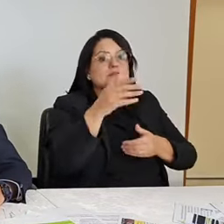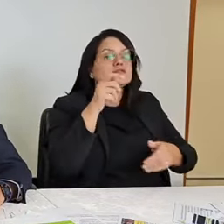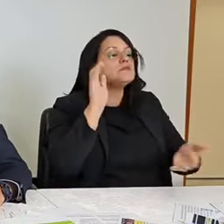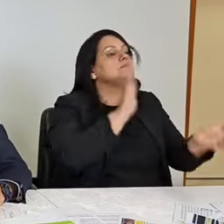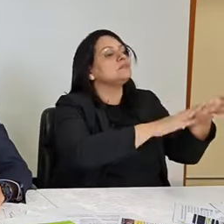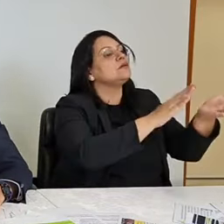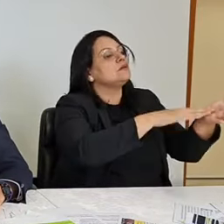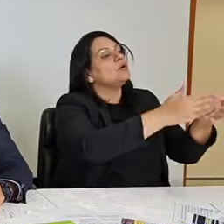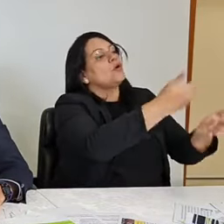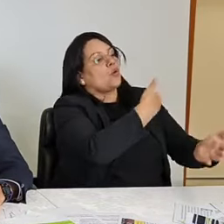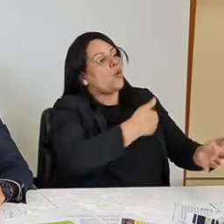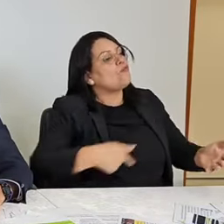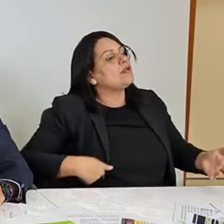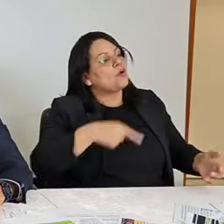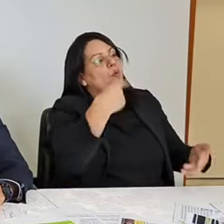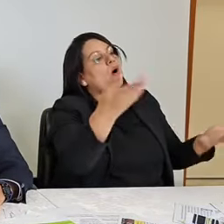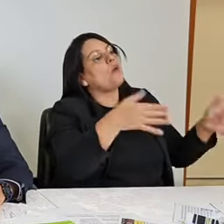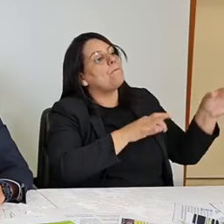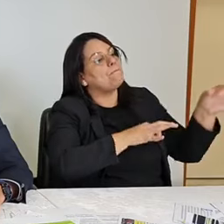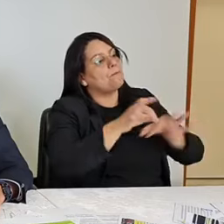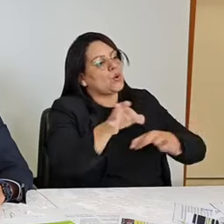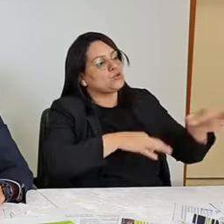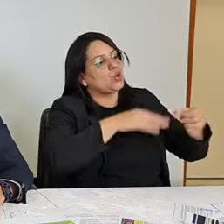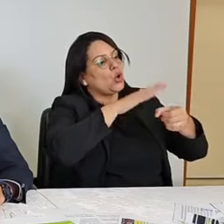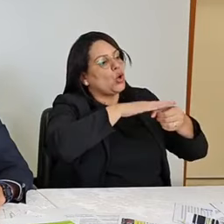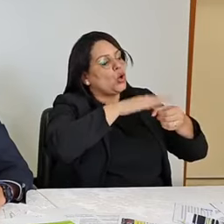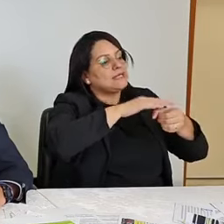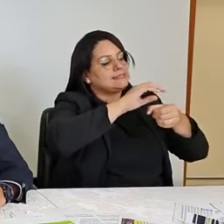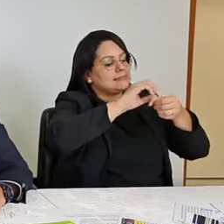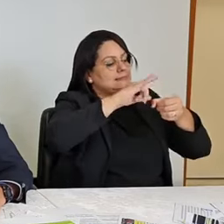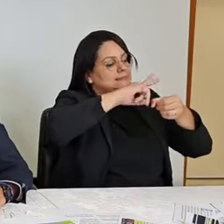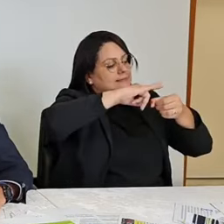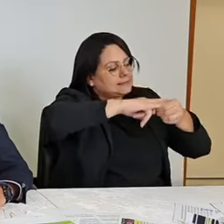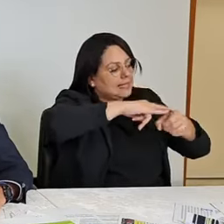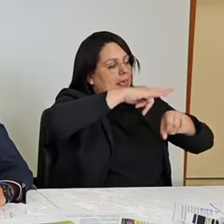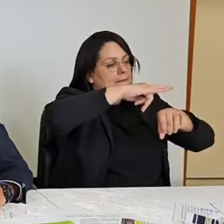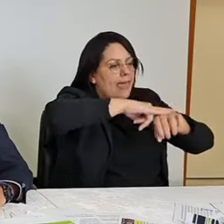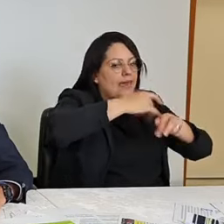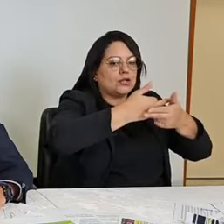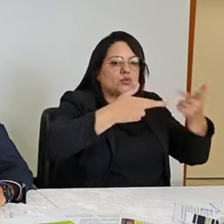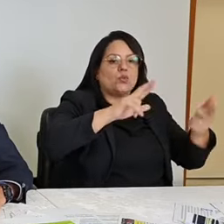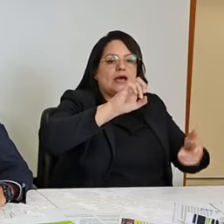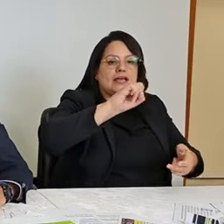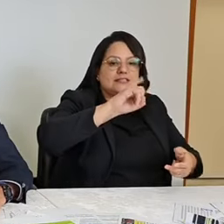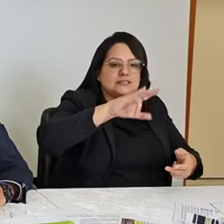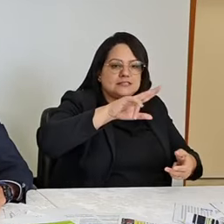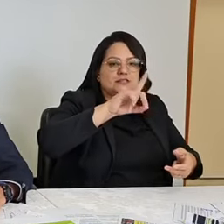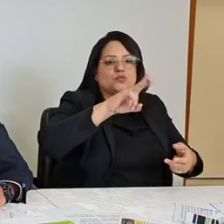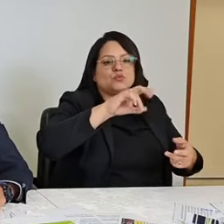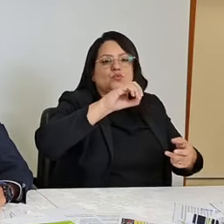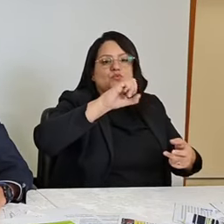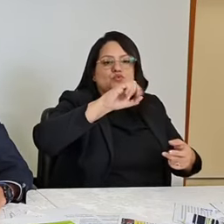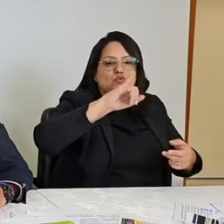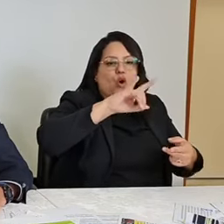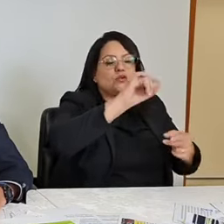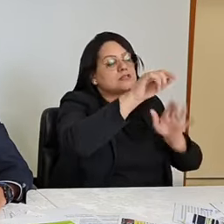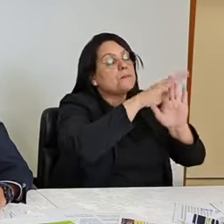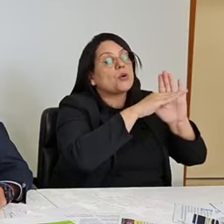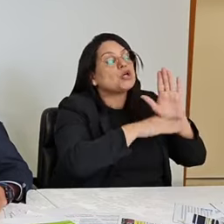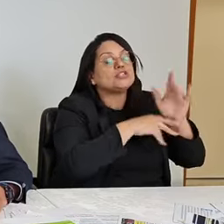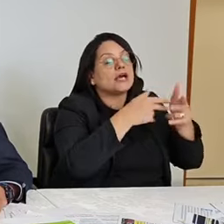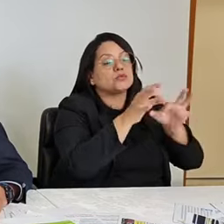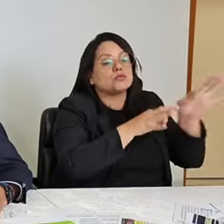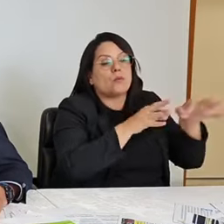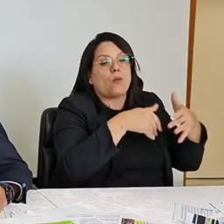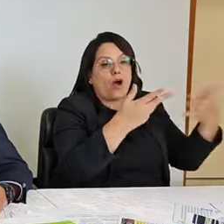seu candidato a governador de qual o plano de saneamento e resíduo sólido no programa dele, porque agora o mercado está aberto e disponível para ser investido. A